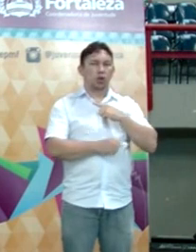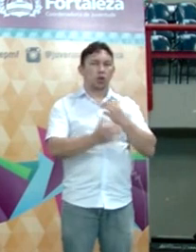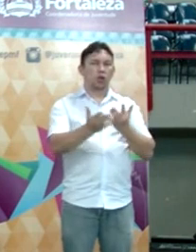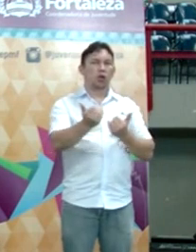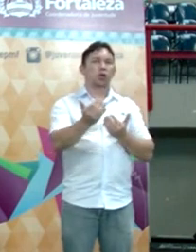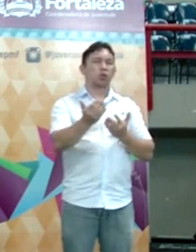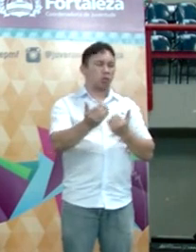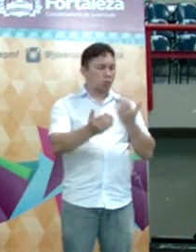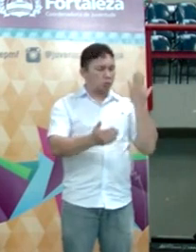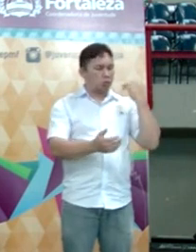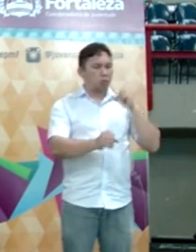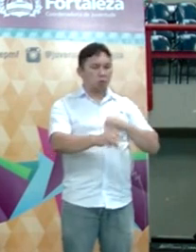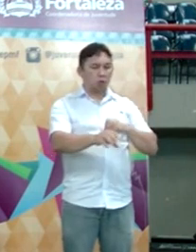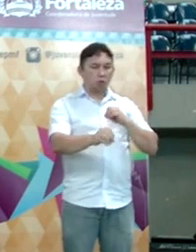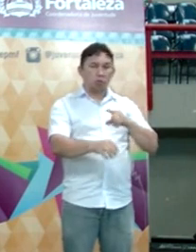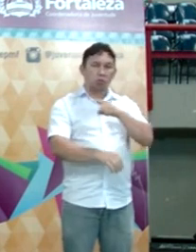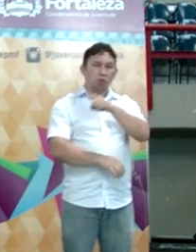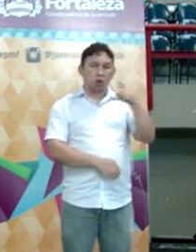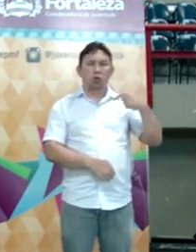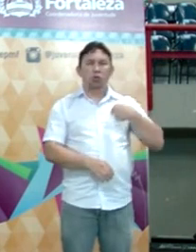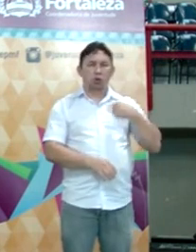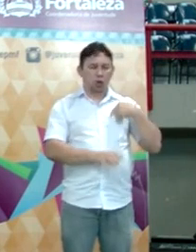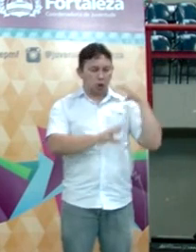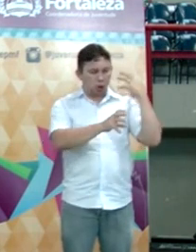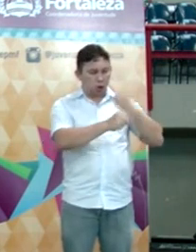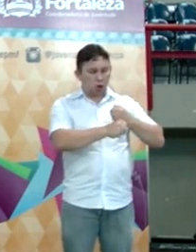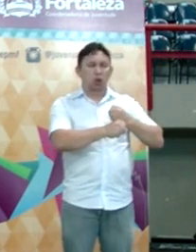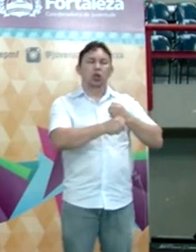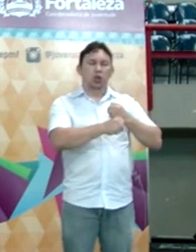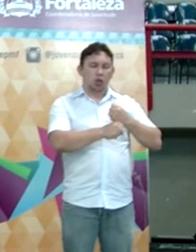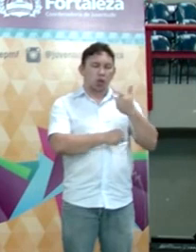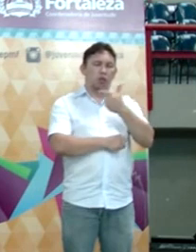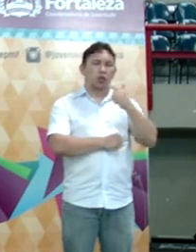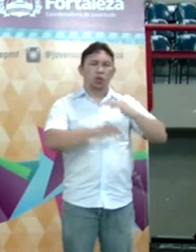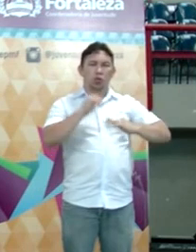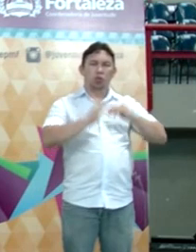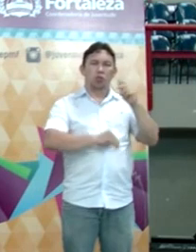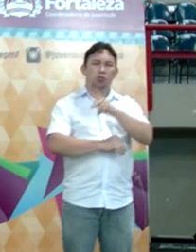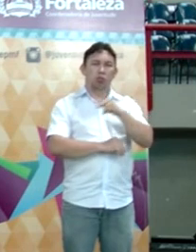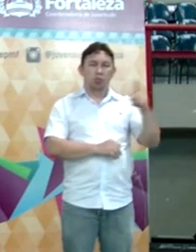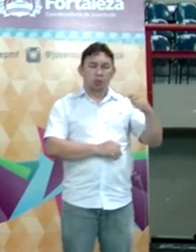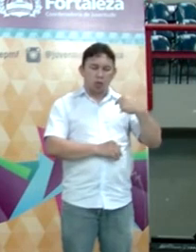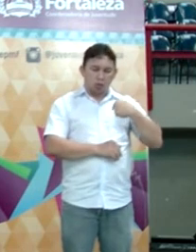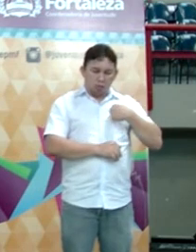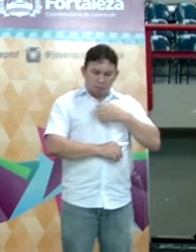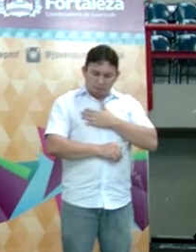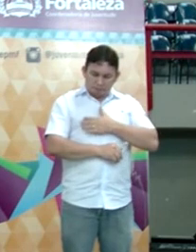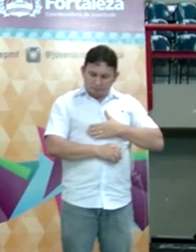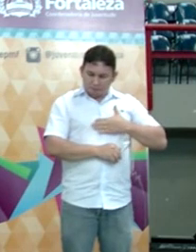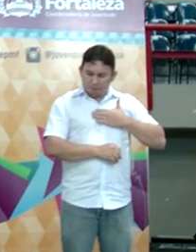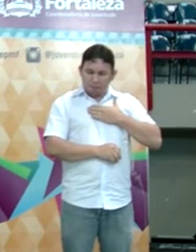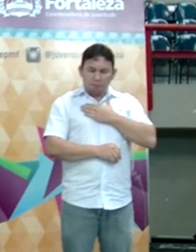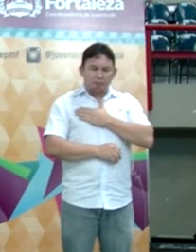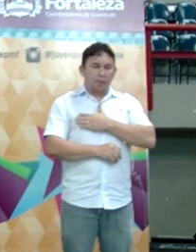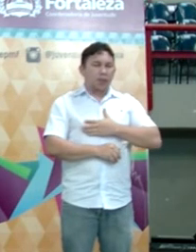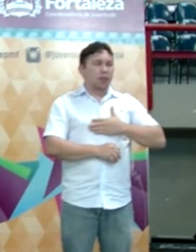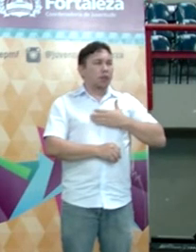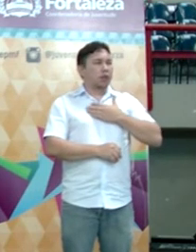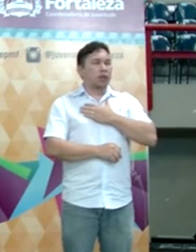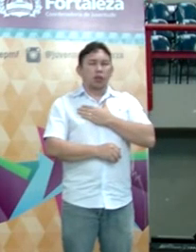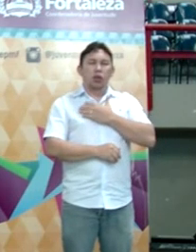tenho 22 anos. Vocês podem ter certeza de uma coisa. O que nos deixa mais feliz